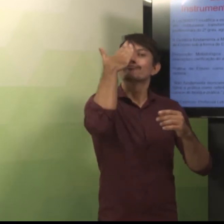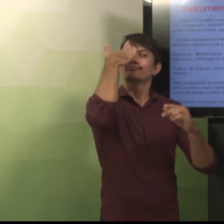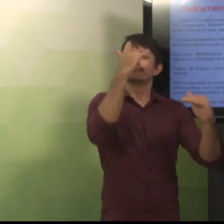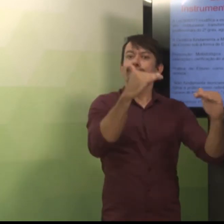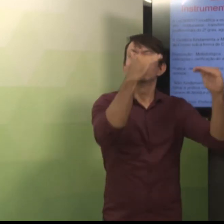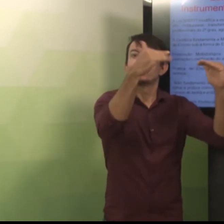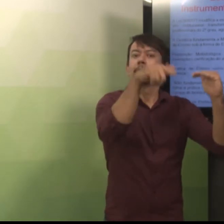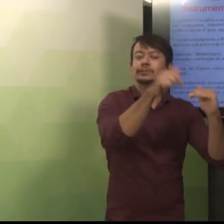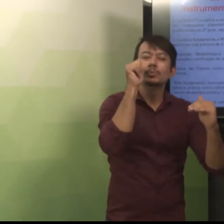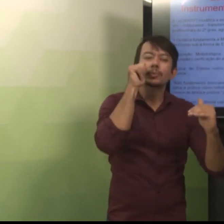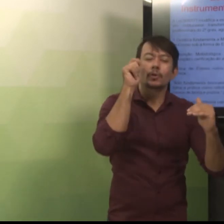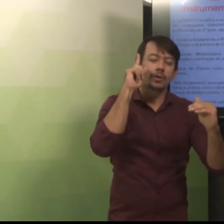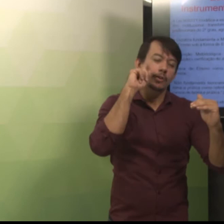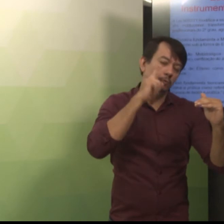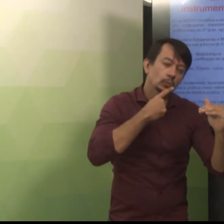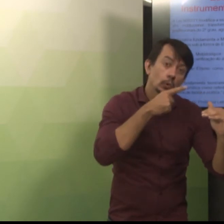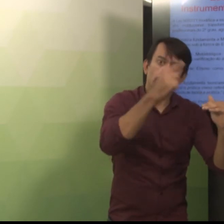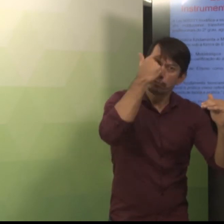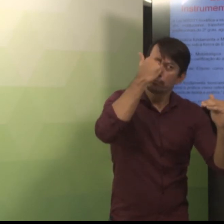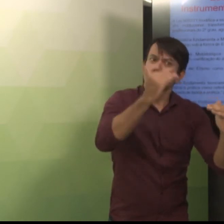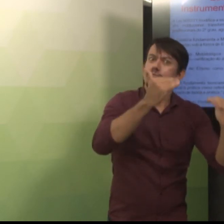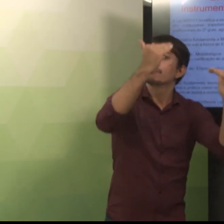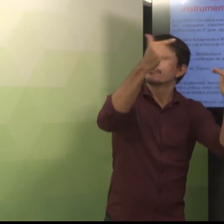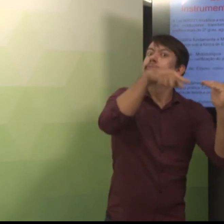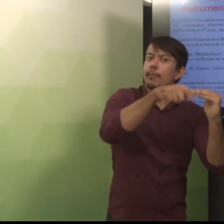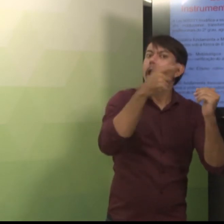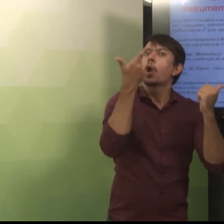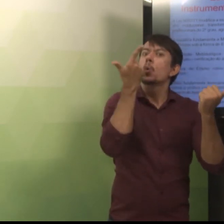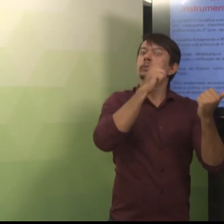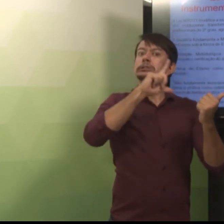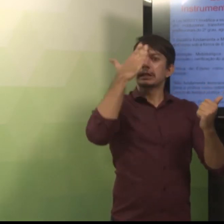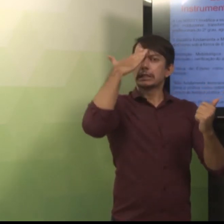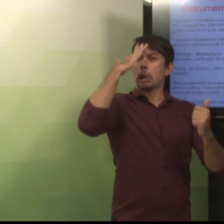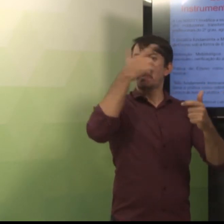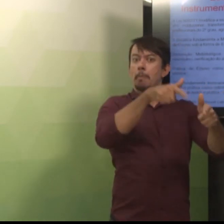Quando o aluno ele tem um nível linguístico maior, eu consigo